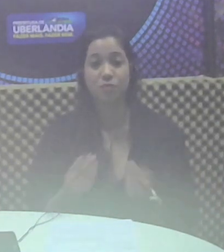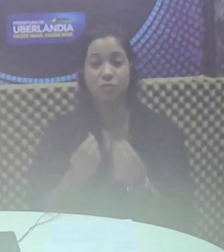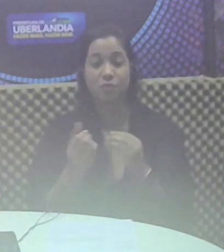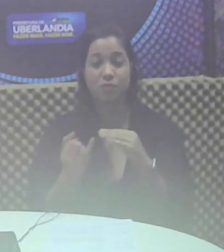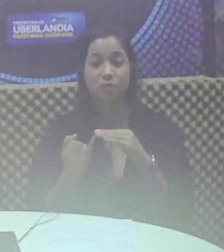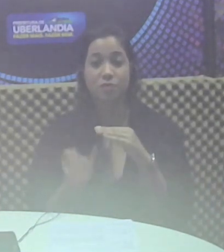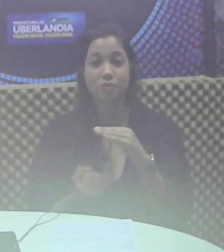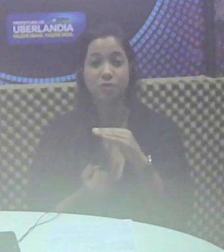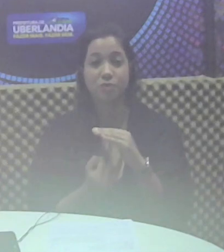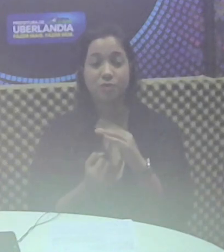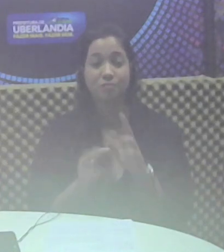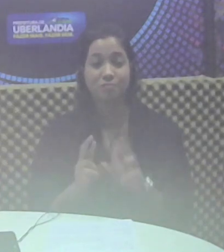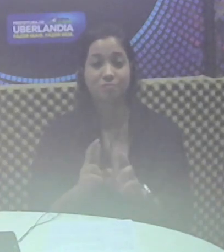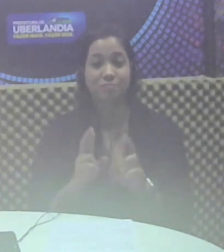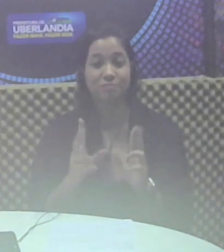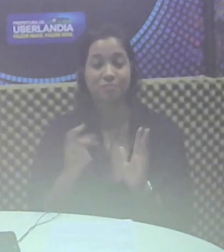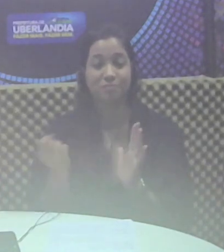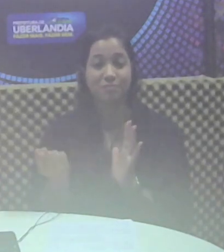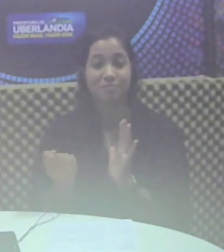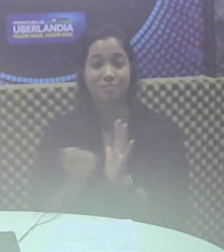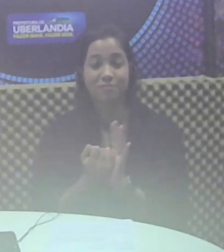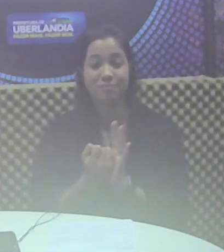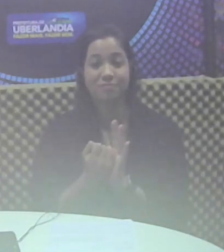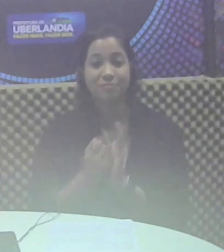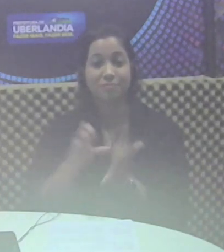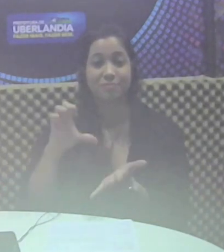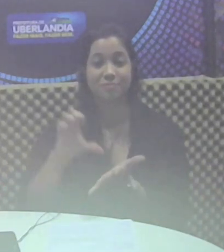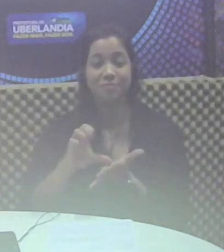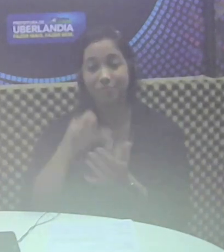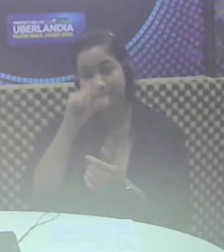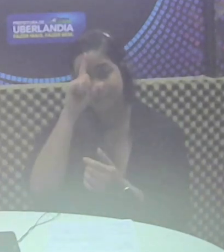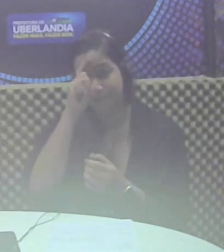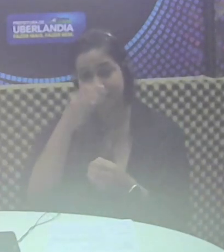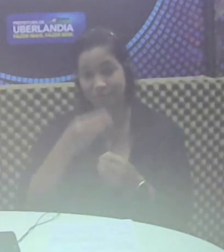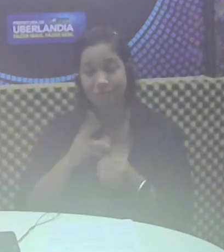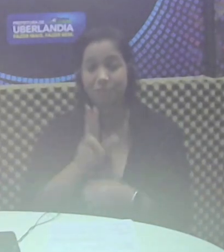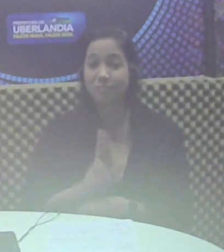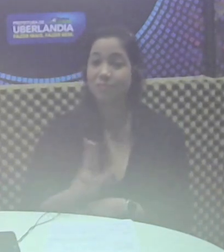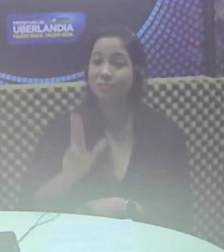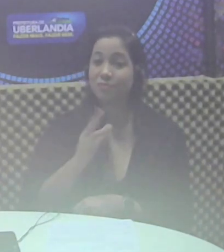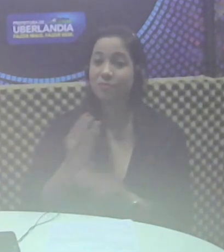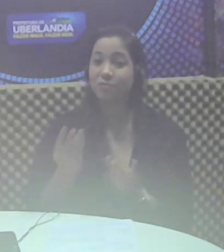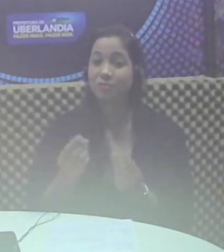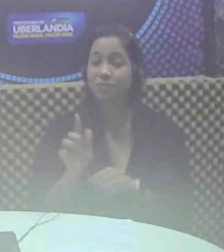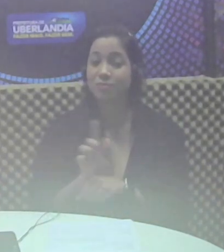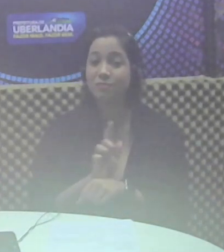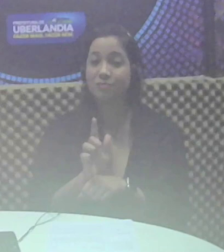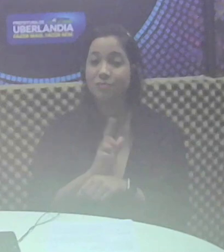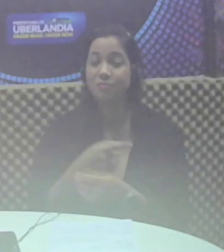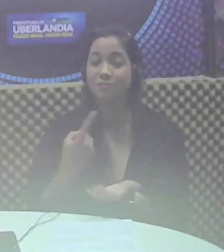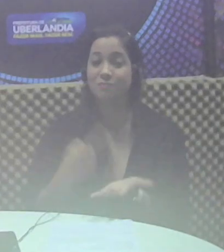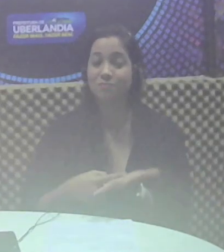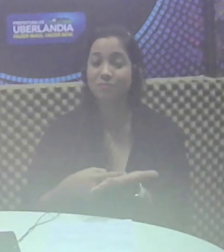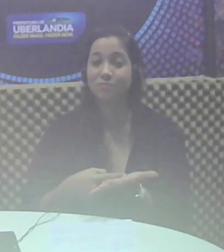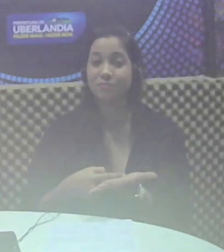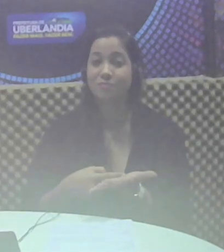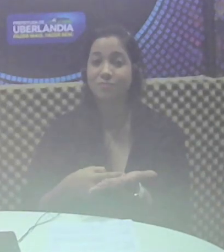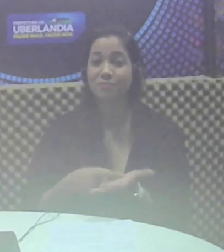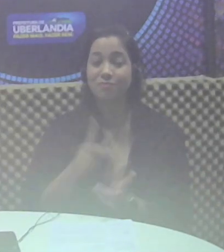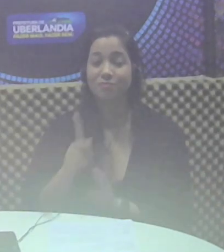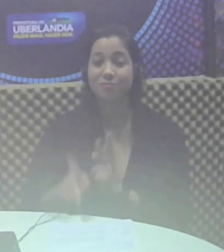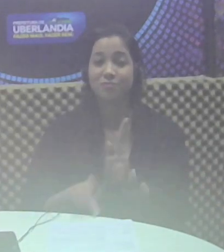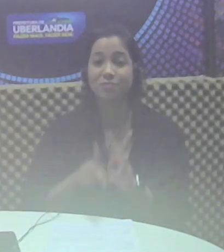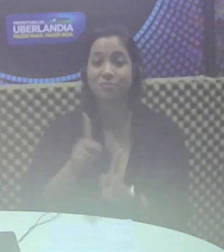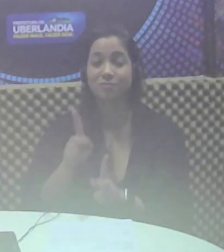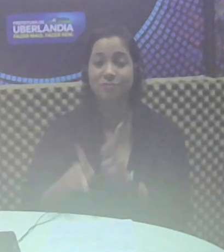A distinção reconhece a unidade hospitalar de Uberlândia pela excelência em gestão e comprometimento com a população